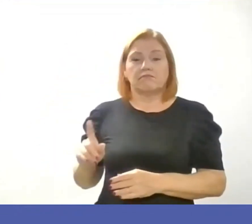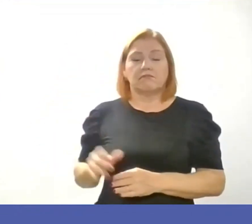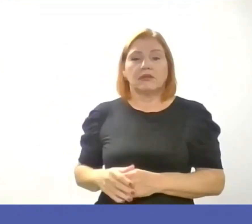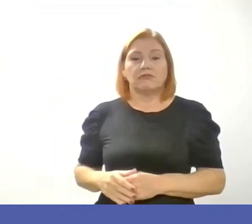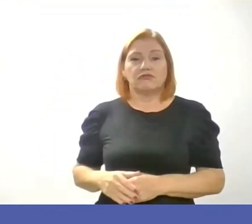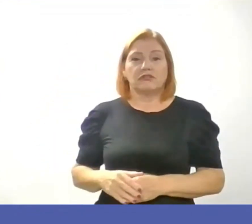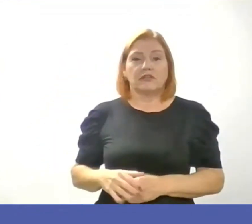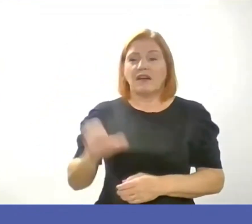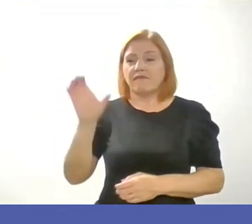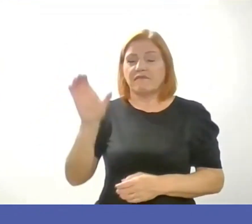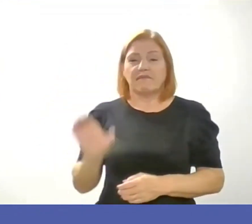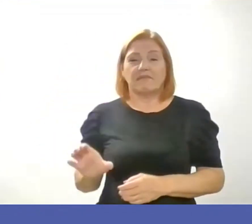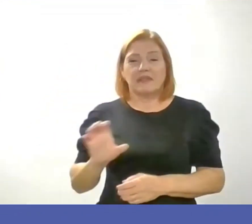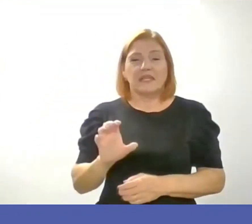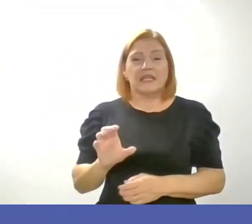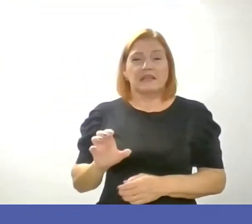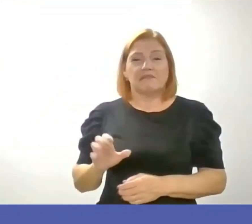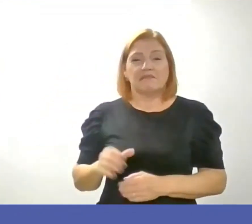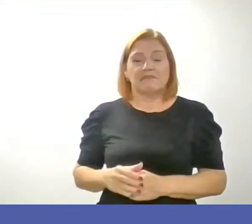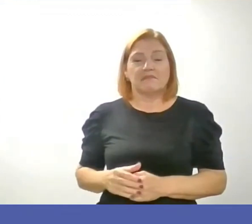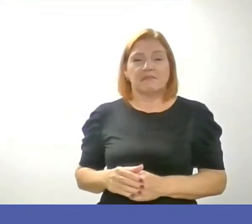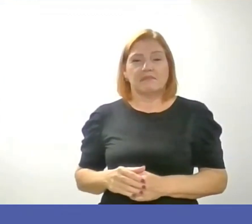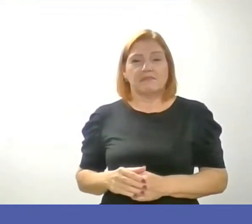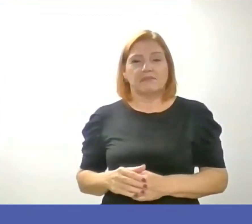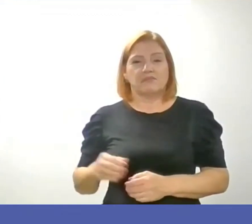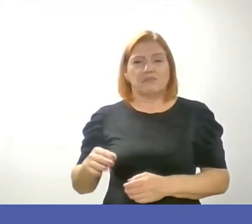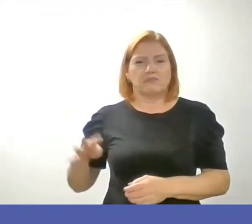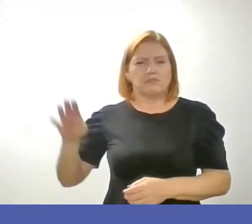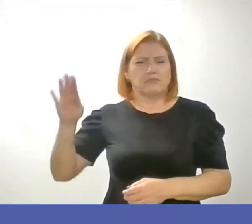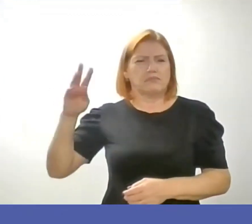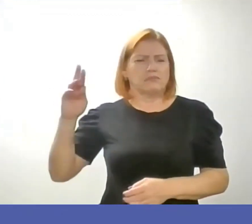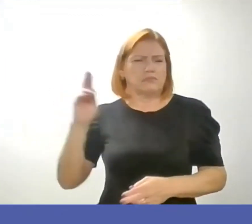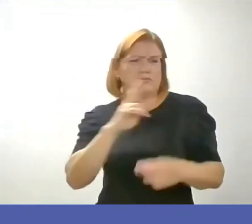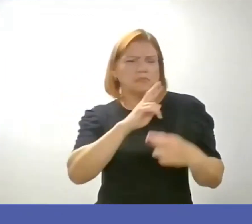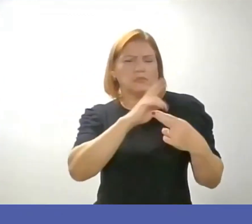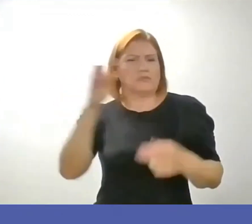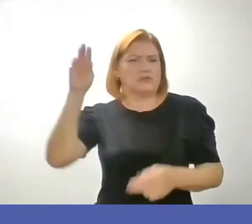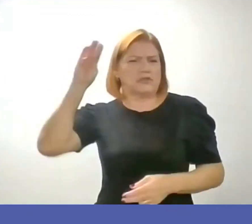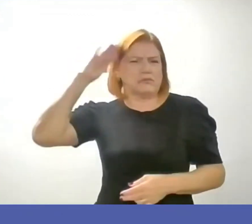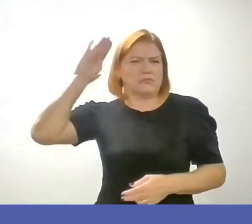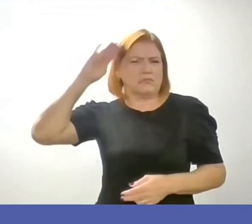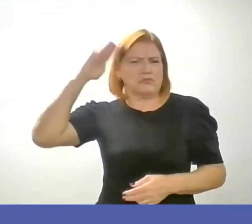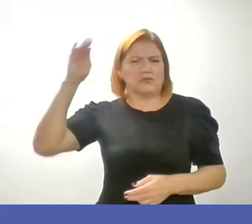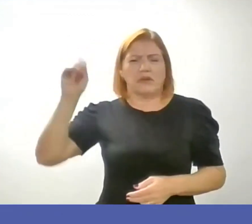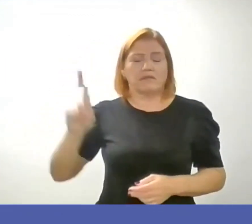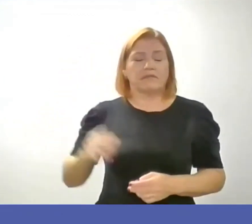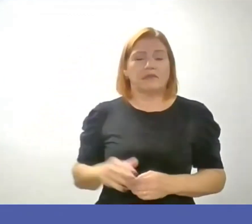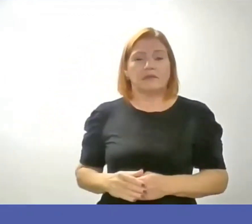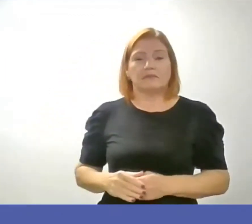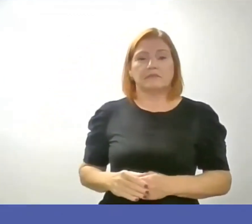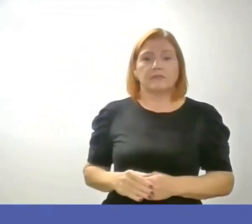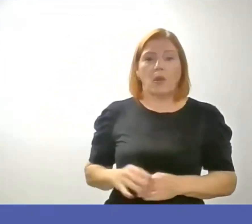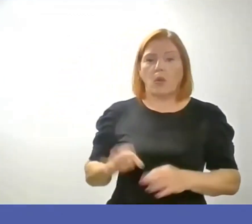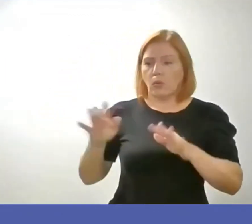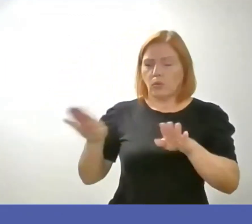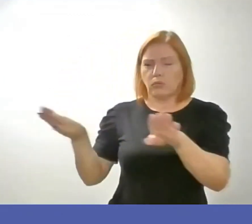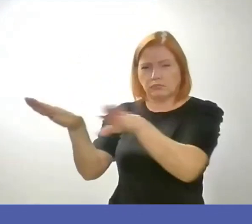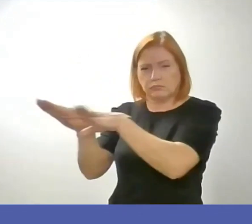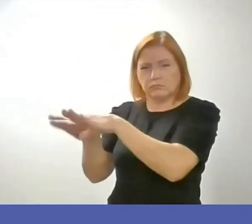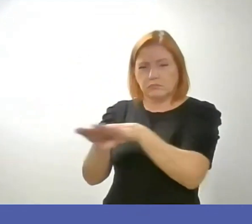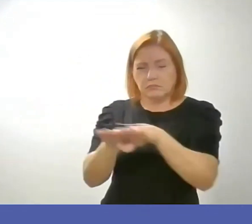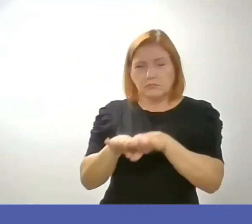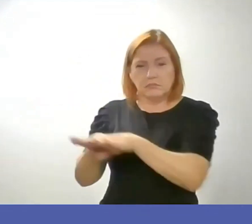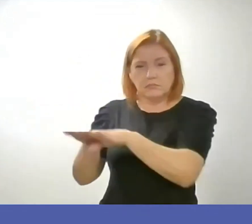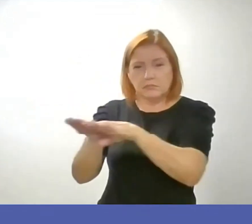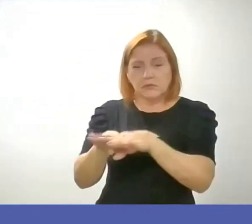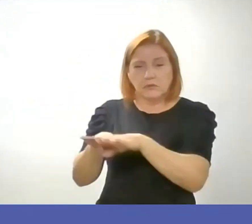eles. Um século depois, os irmãos da Inglaterra também começaram a praticar o amor fraternal